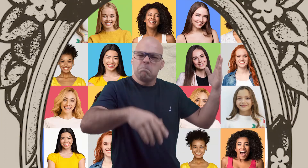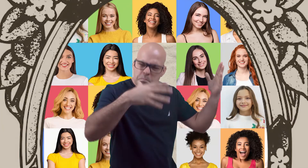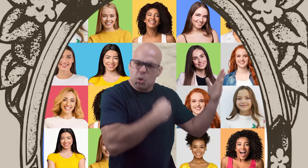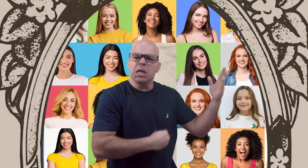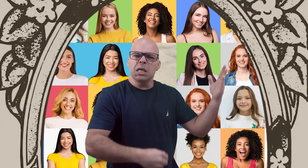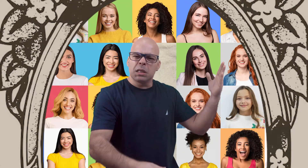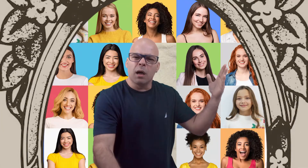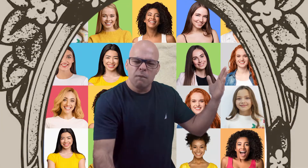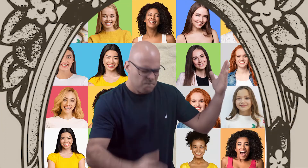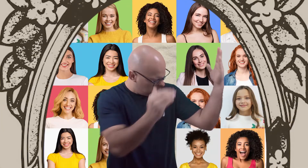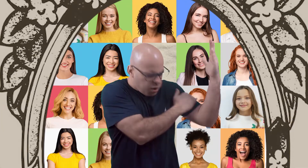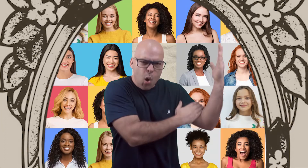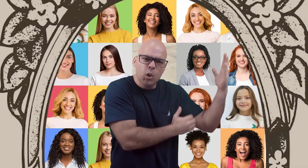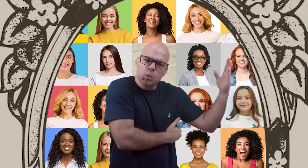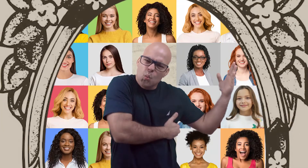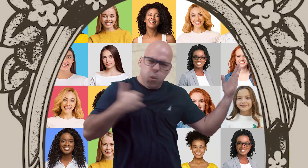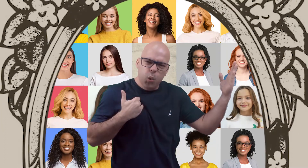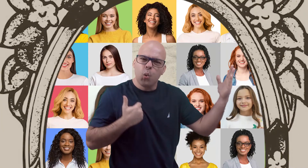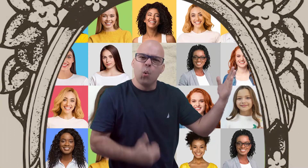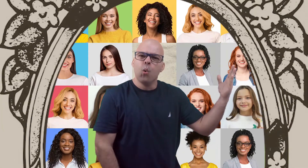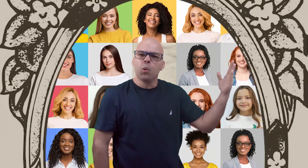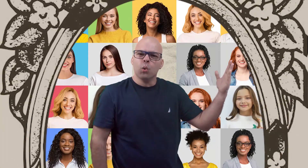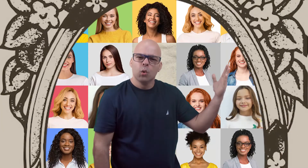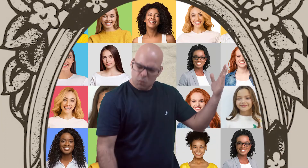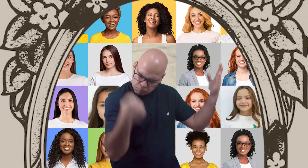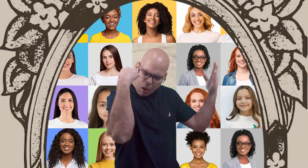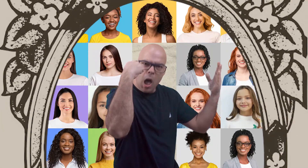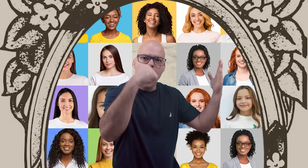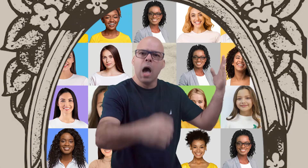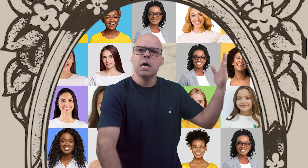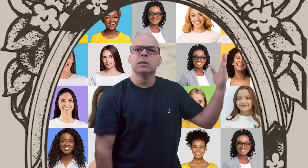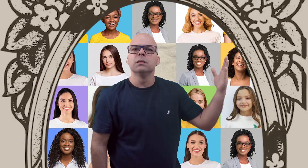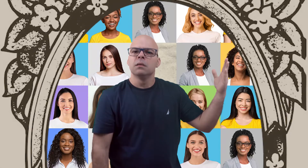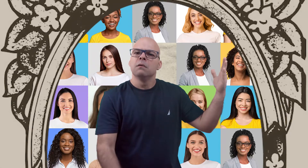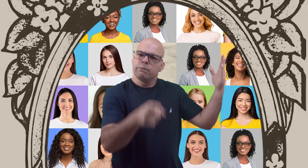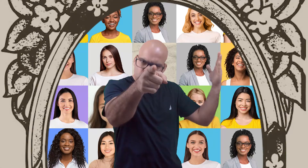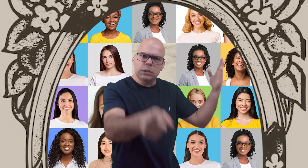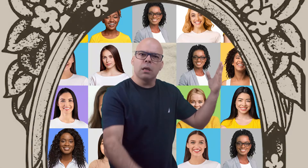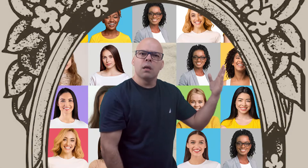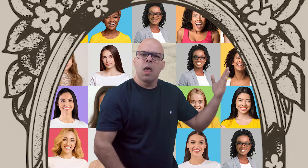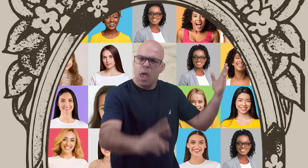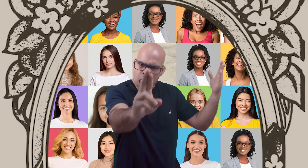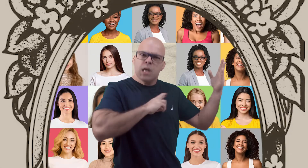Uma mulher bonita, forte, que se orgulha de suas lutas? E você